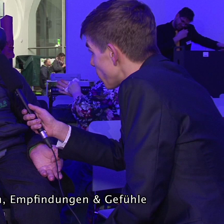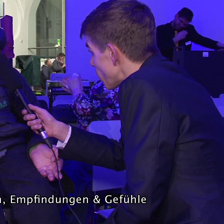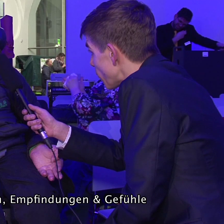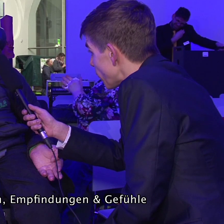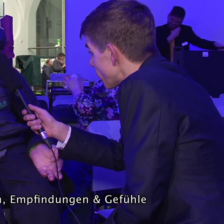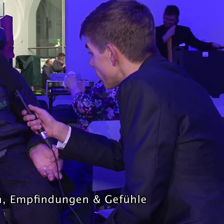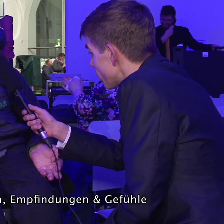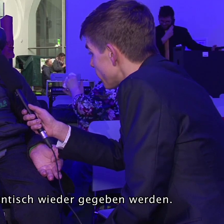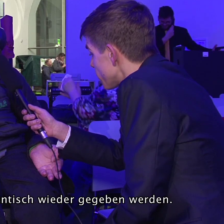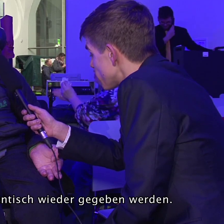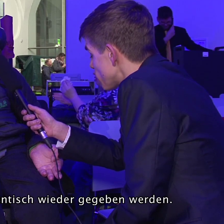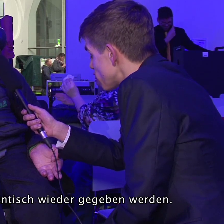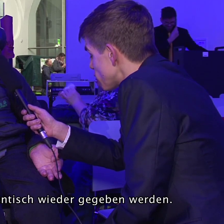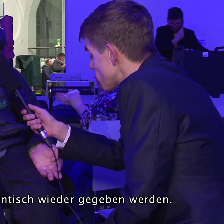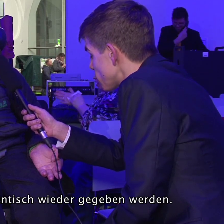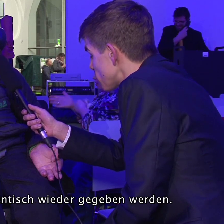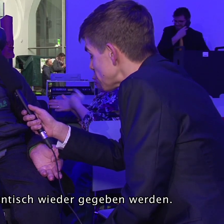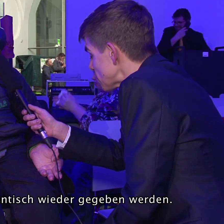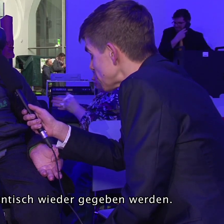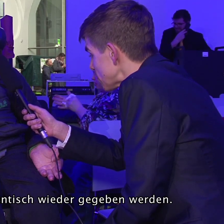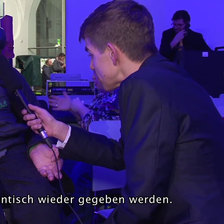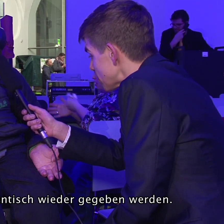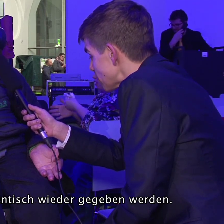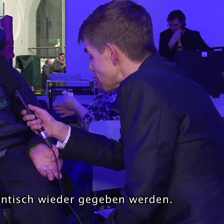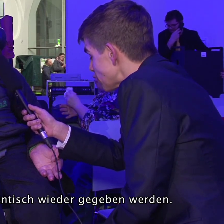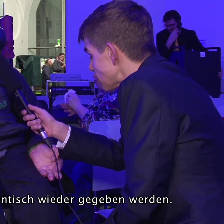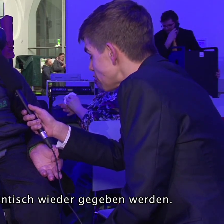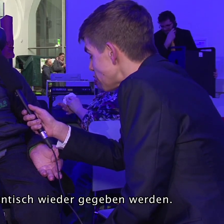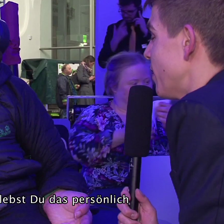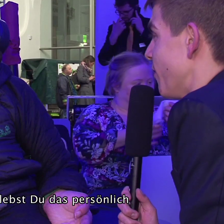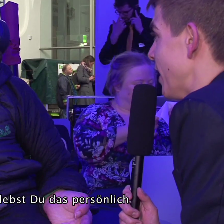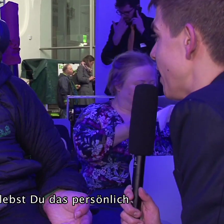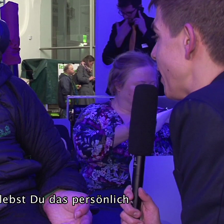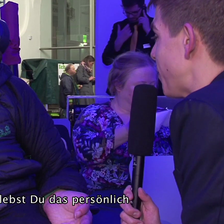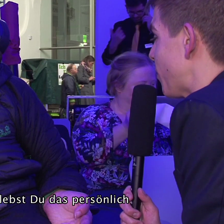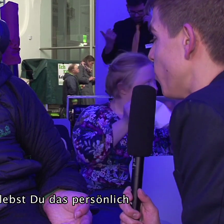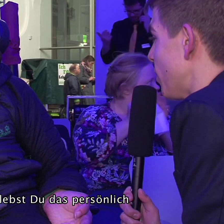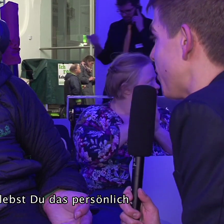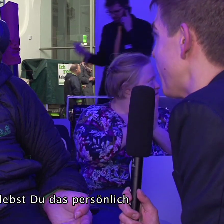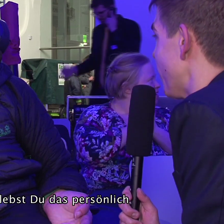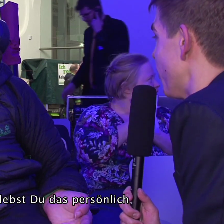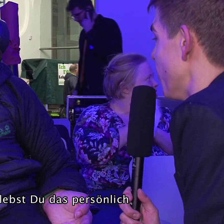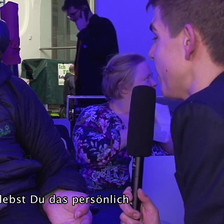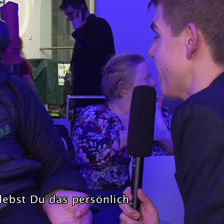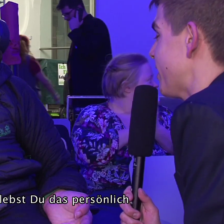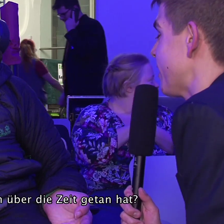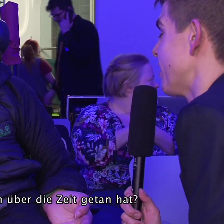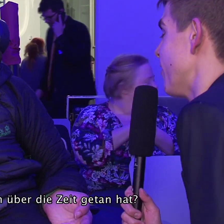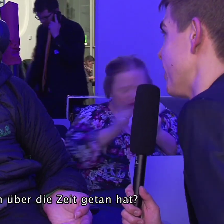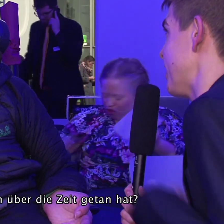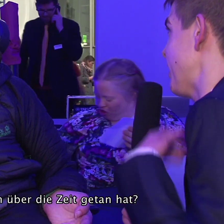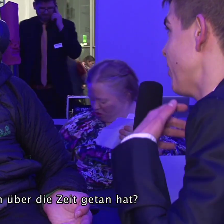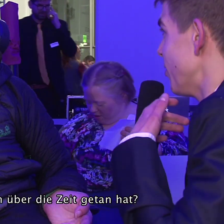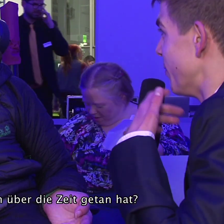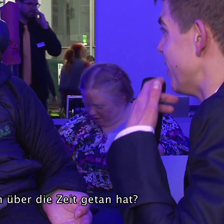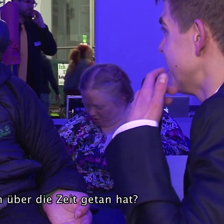Empfindungen, Gefühle und die sehr authentisch wiedergegeben werden. Wie erlebst du das persönlich,